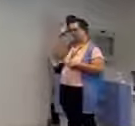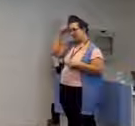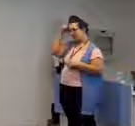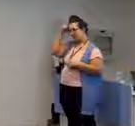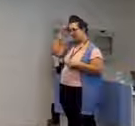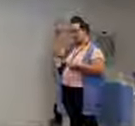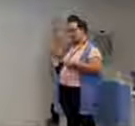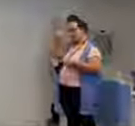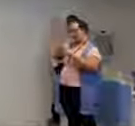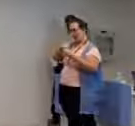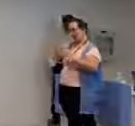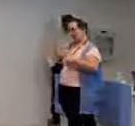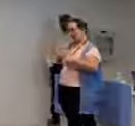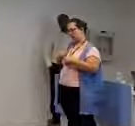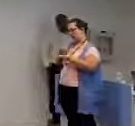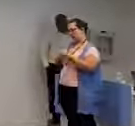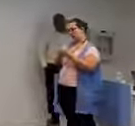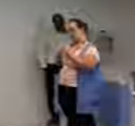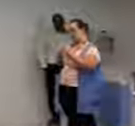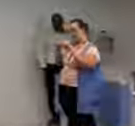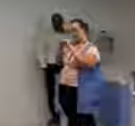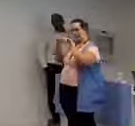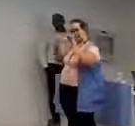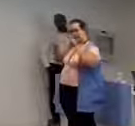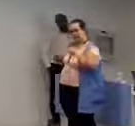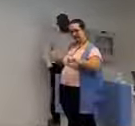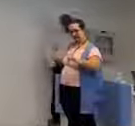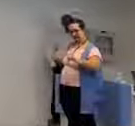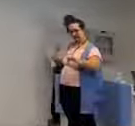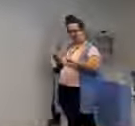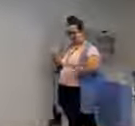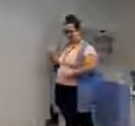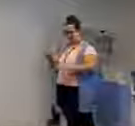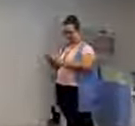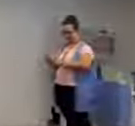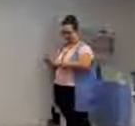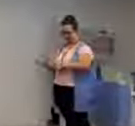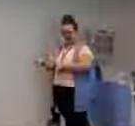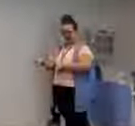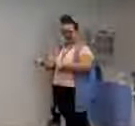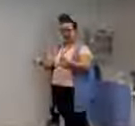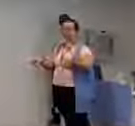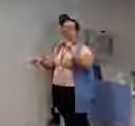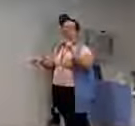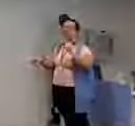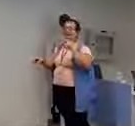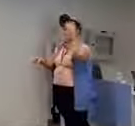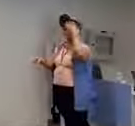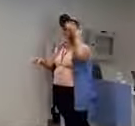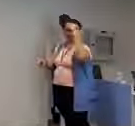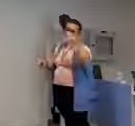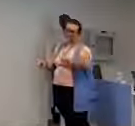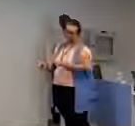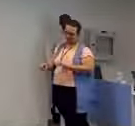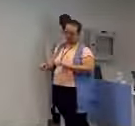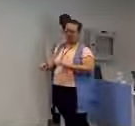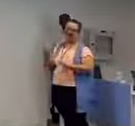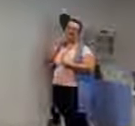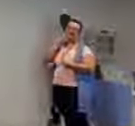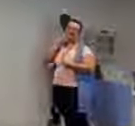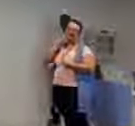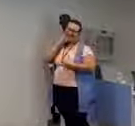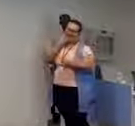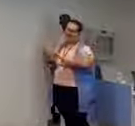precisa ser aplicada, porque o software não faz nada se não são as pessoas envolvidas ali de poderem seguir essa